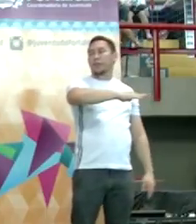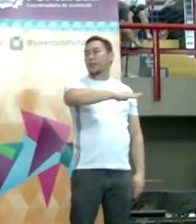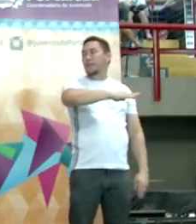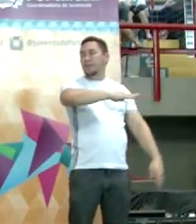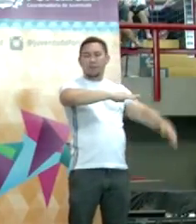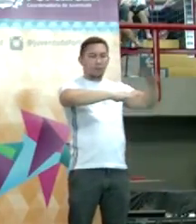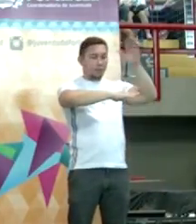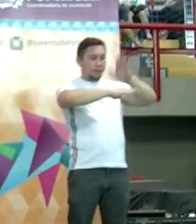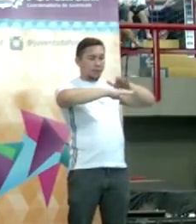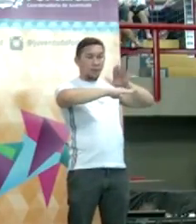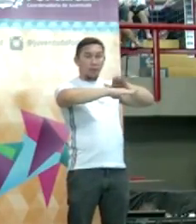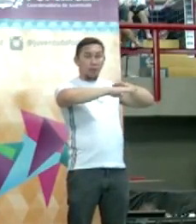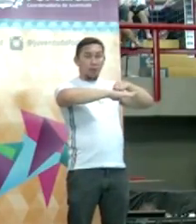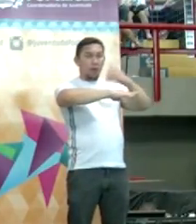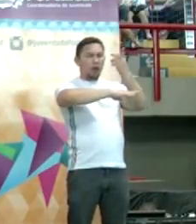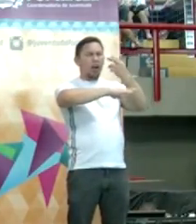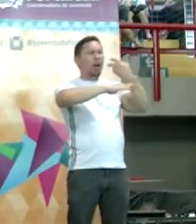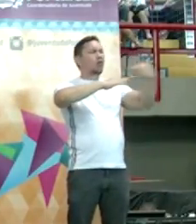um objeto.